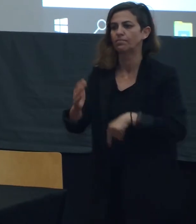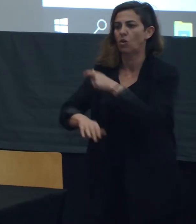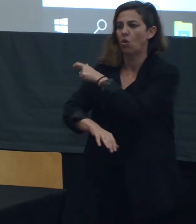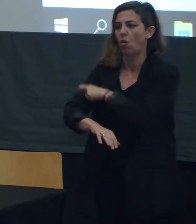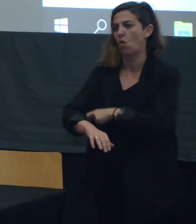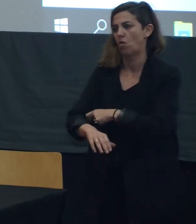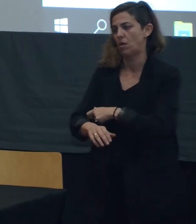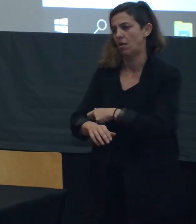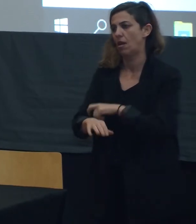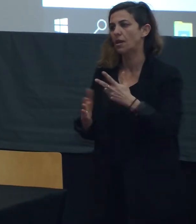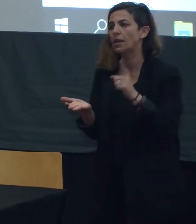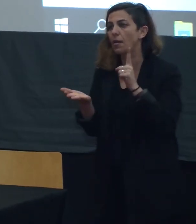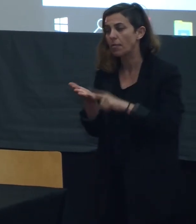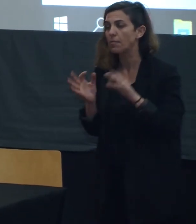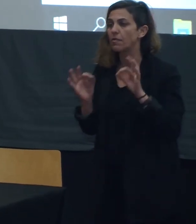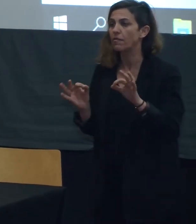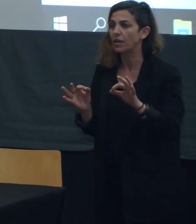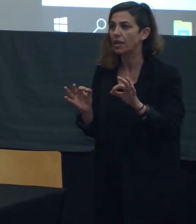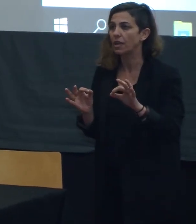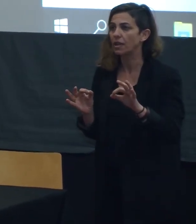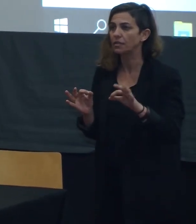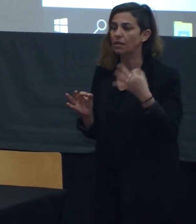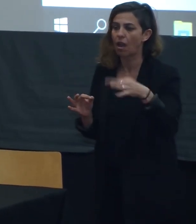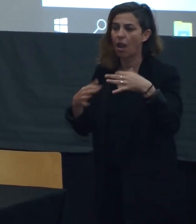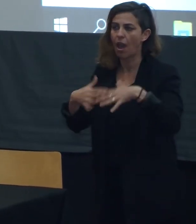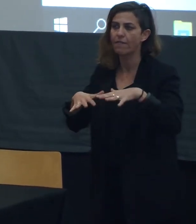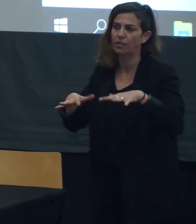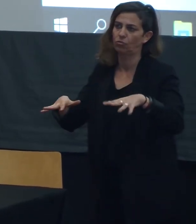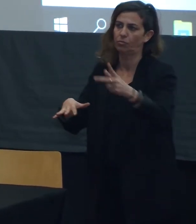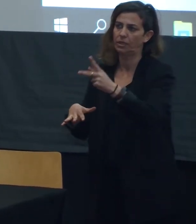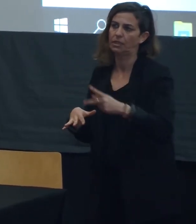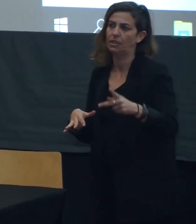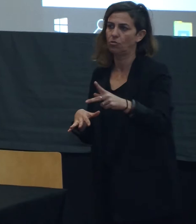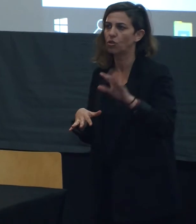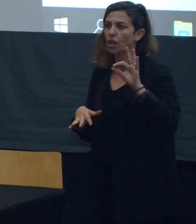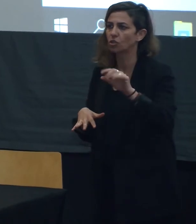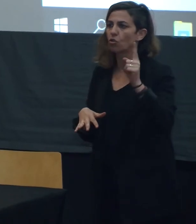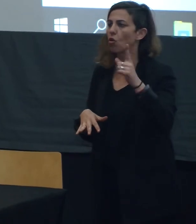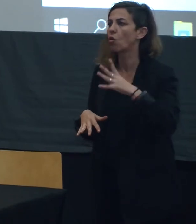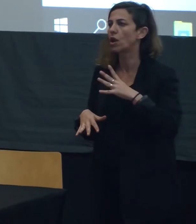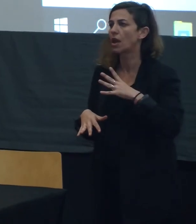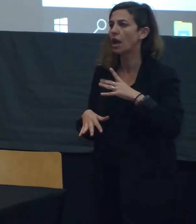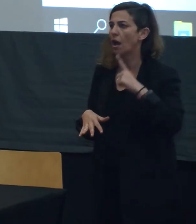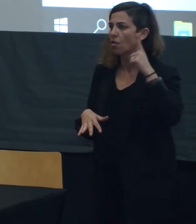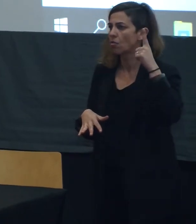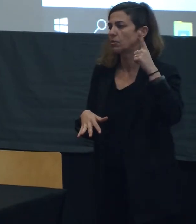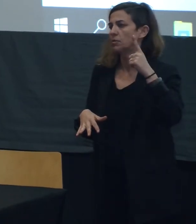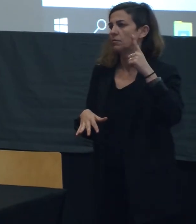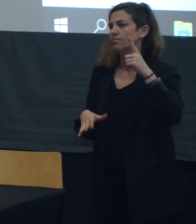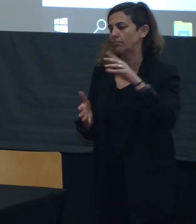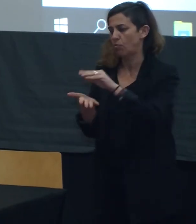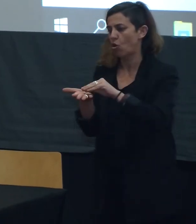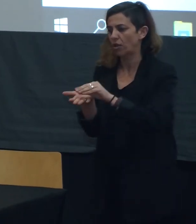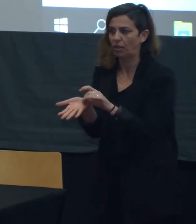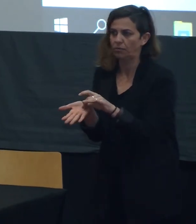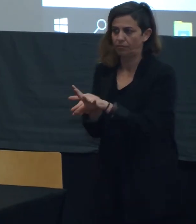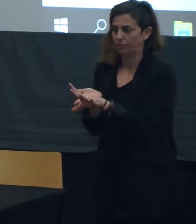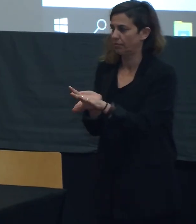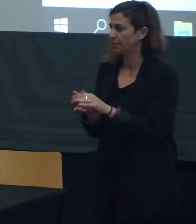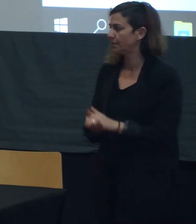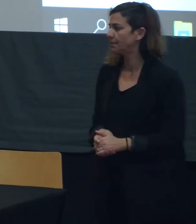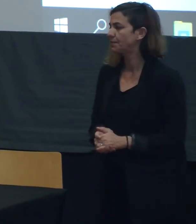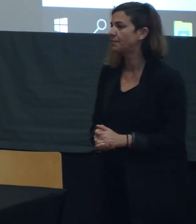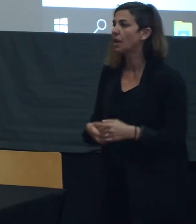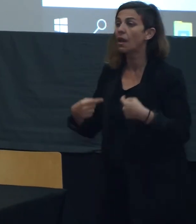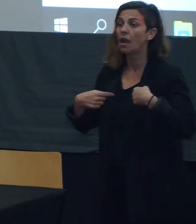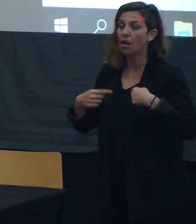βοηθούμε στην αλλαγή νοοτροπίας της κοινωνίας μας μέσω δράσεων όπως η σημερινή και μέσω της ανάδειξης βέλτιστων πρακτικών. Αποφασίσαμε